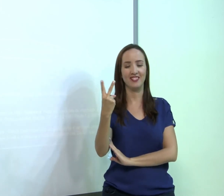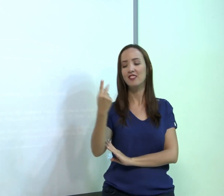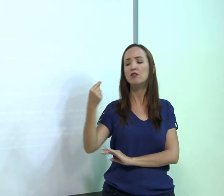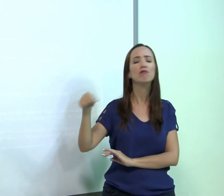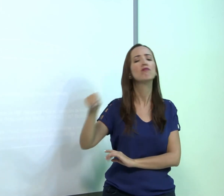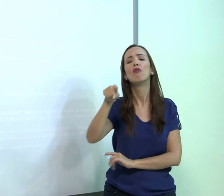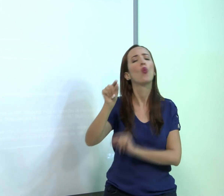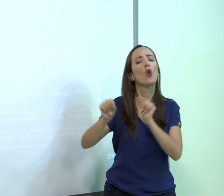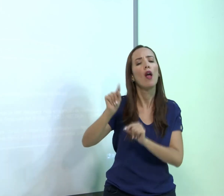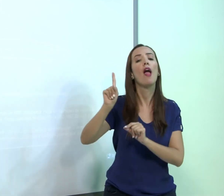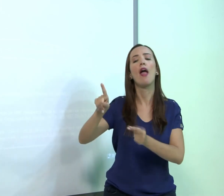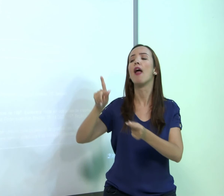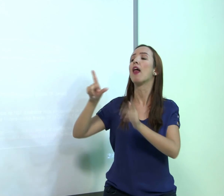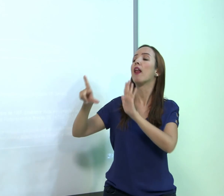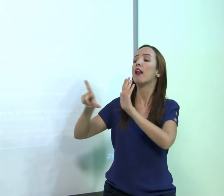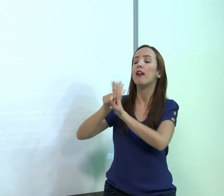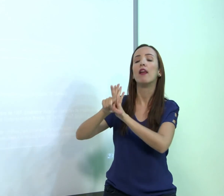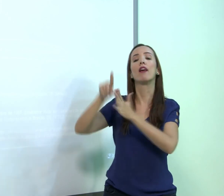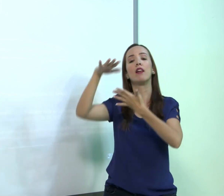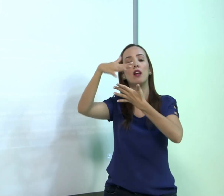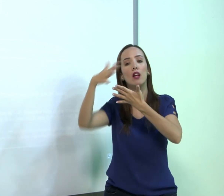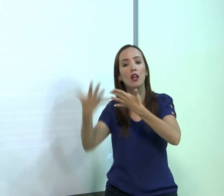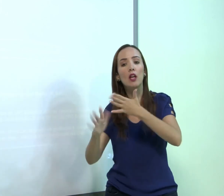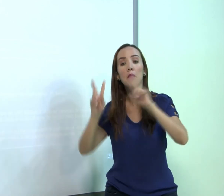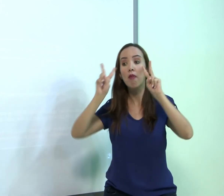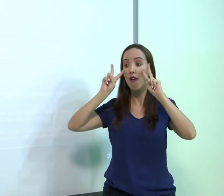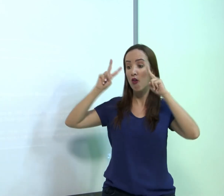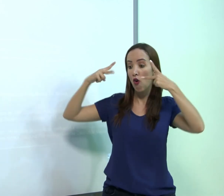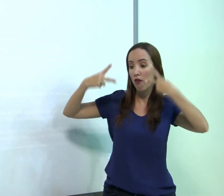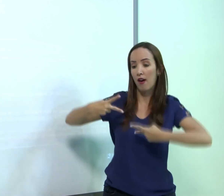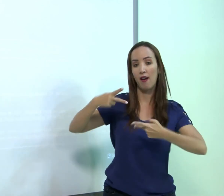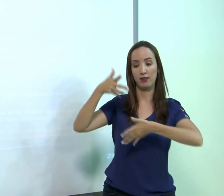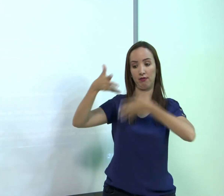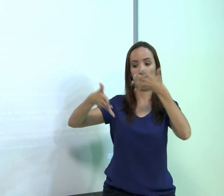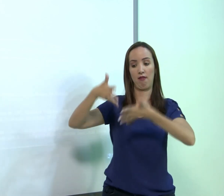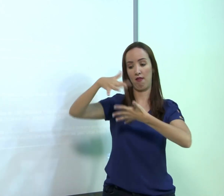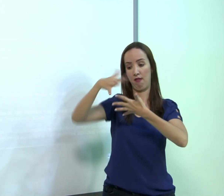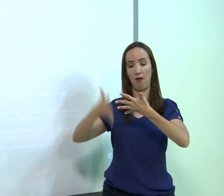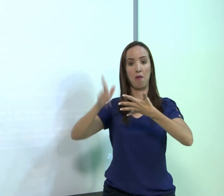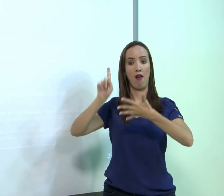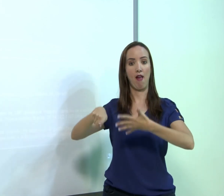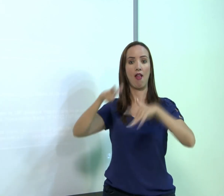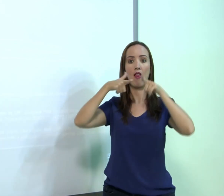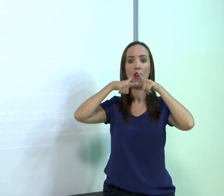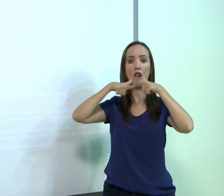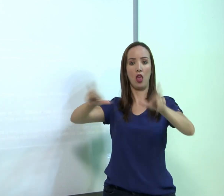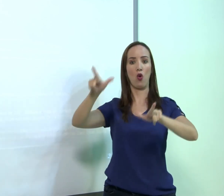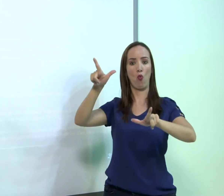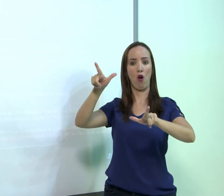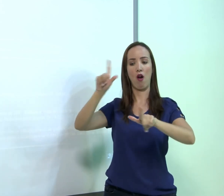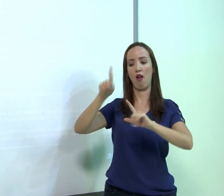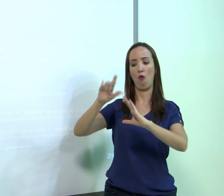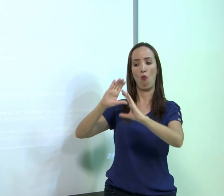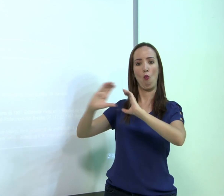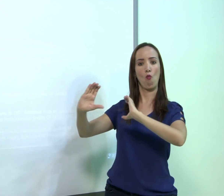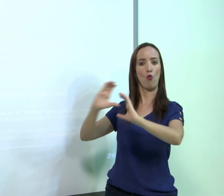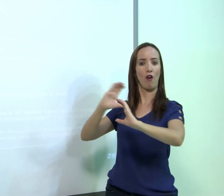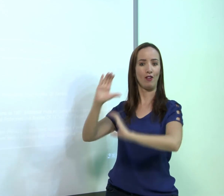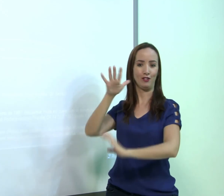10.436/2002, e logo após você vai falar que essa lei reconhece a Libras como língua